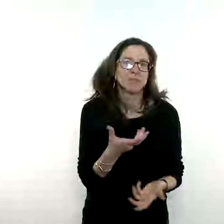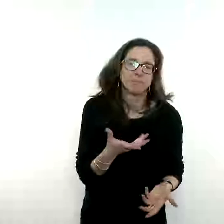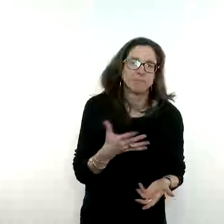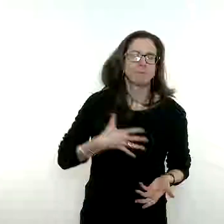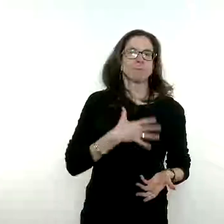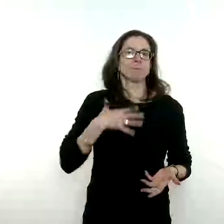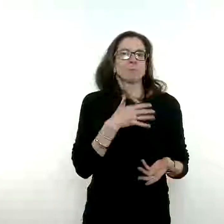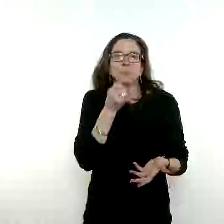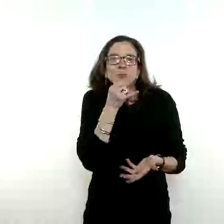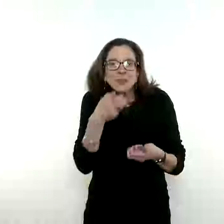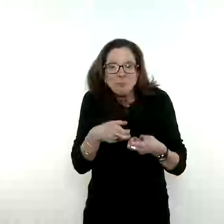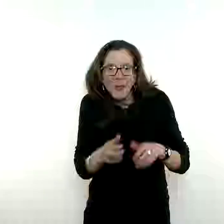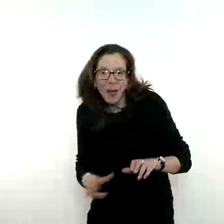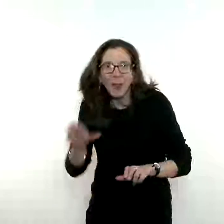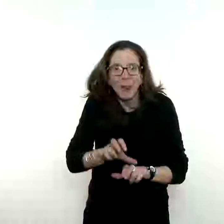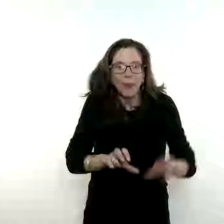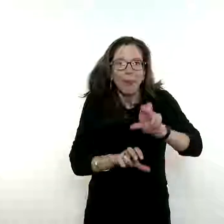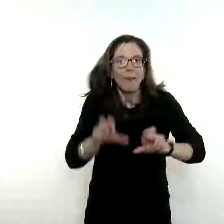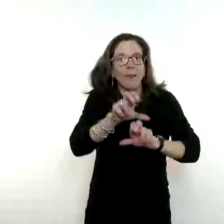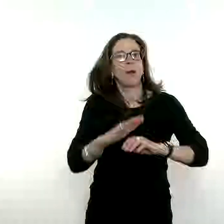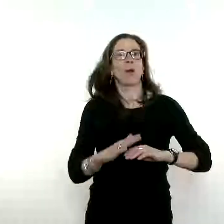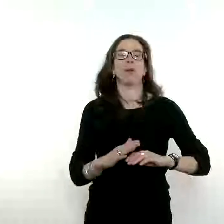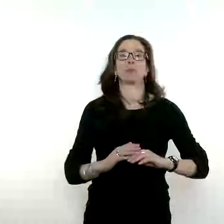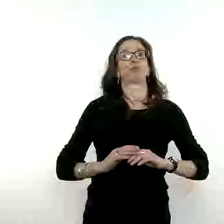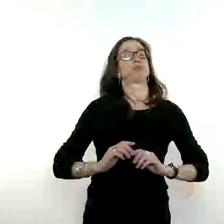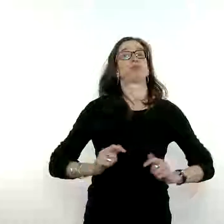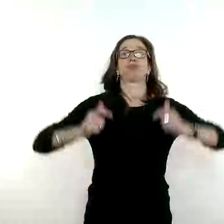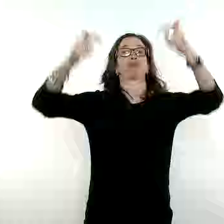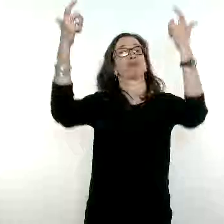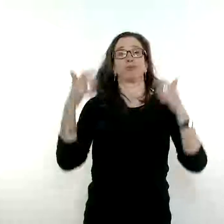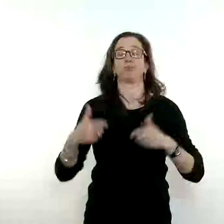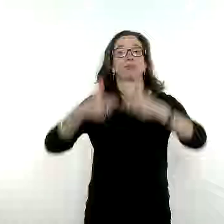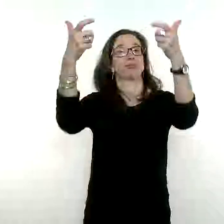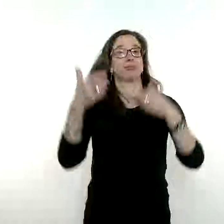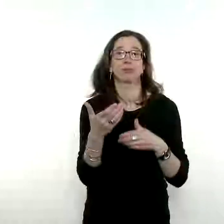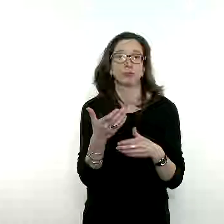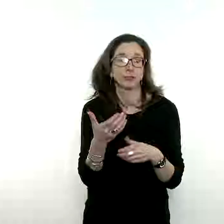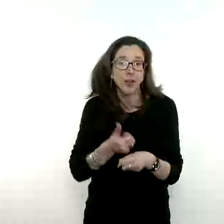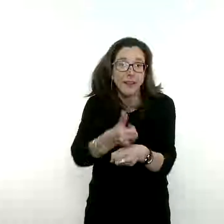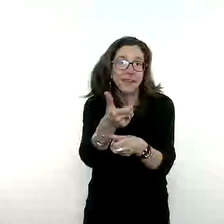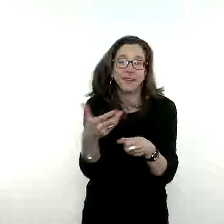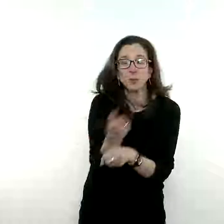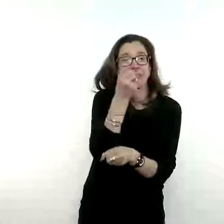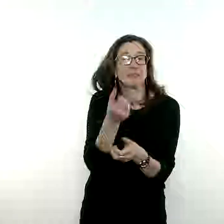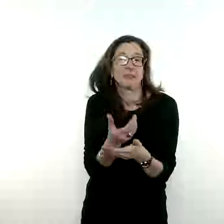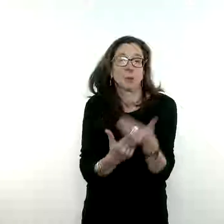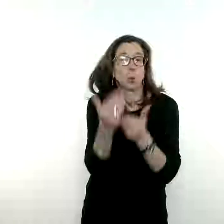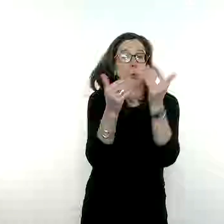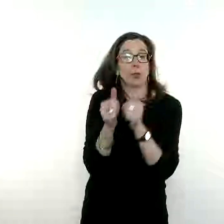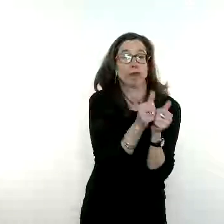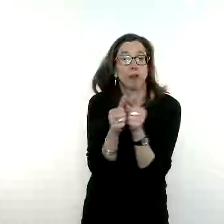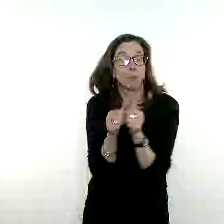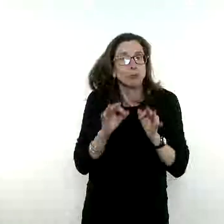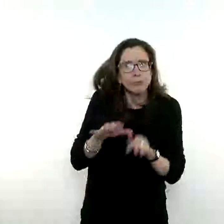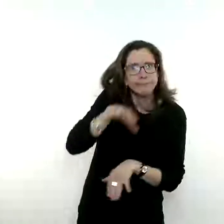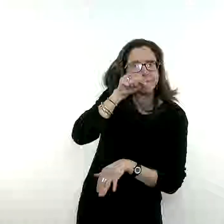pierre à l'édifice que construit Montpellier chaque année, puisque j'ai appris par voie de presse que la ville de Montpellier avait